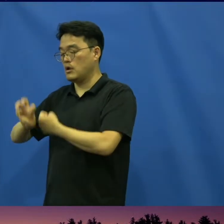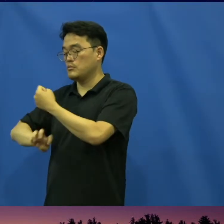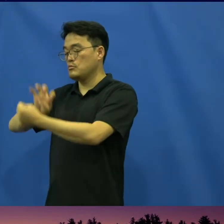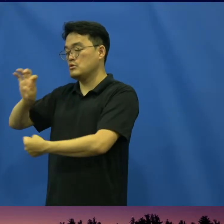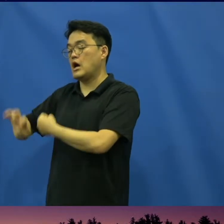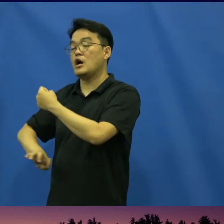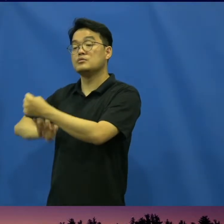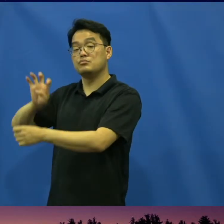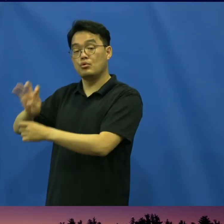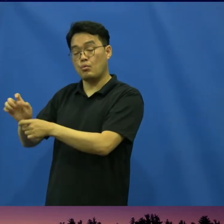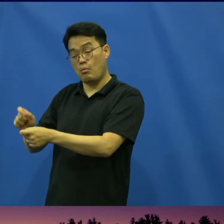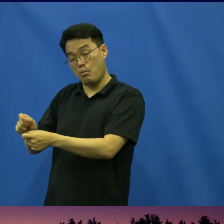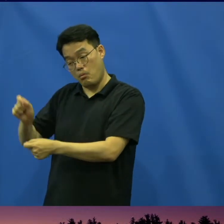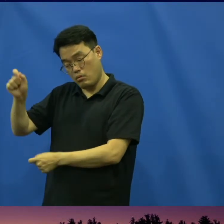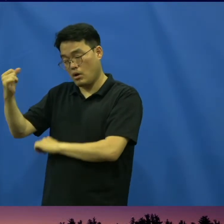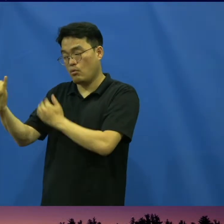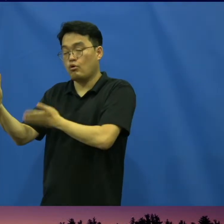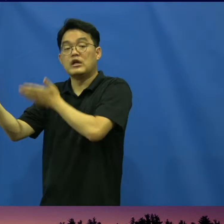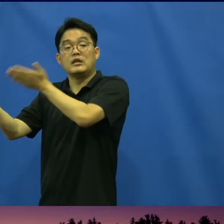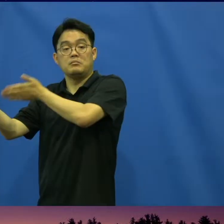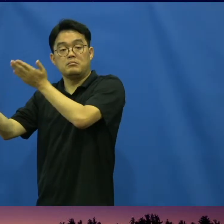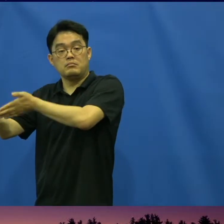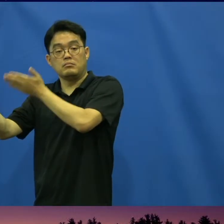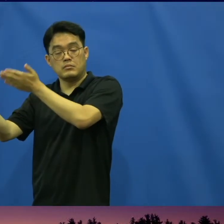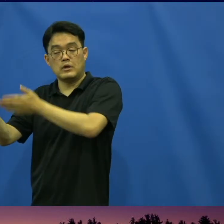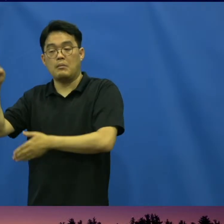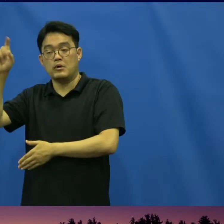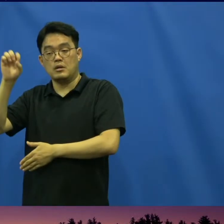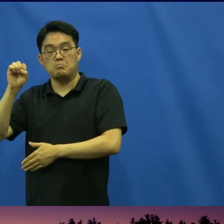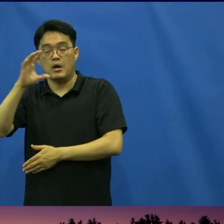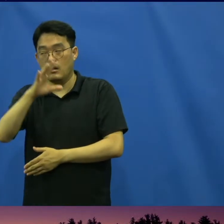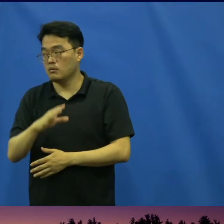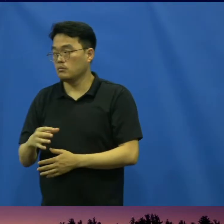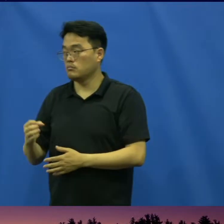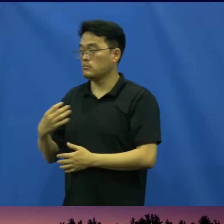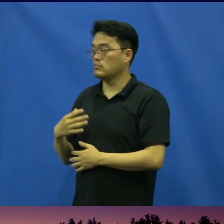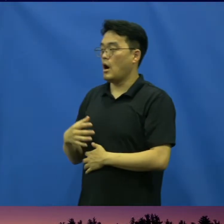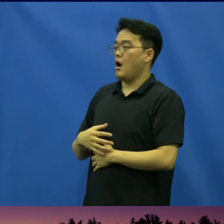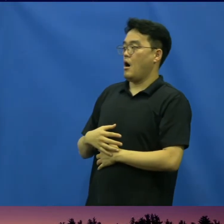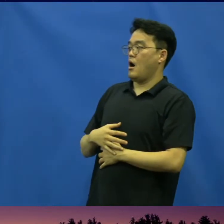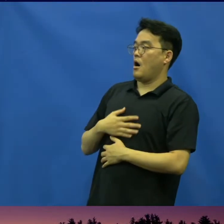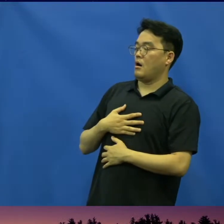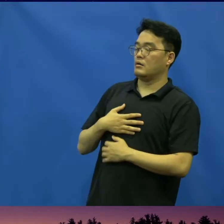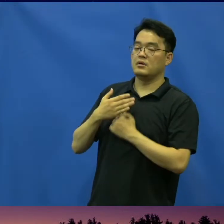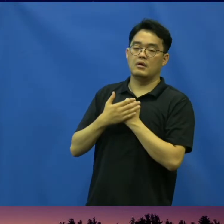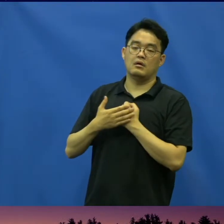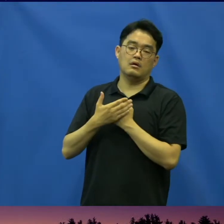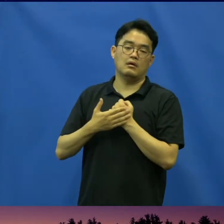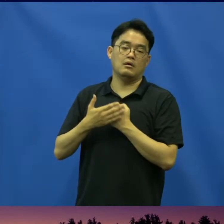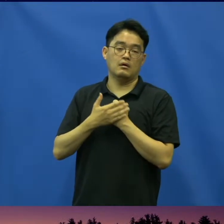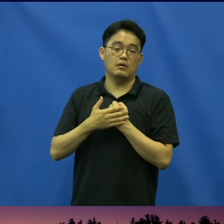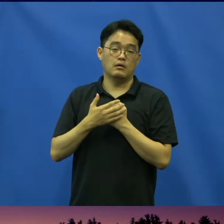한평생 하나님과 동행한 분들의 그 지혜로움은 학교에서 배운 것과 달라요.